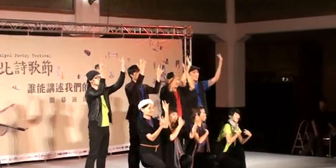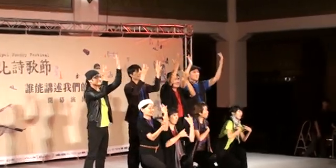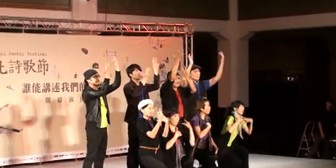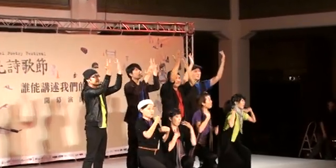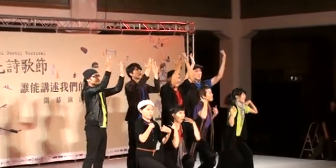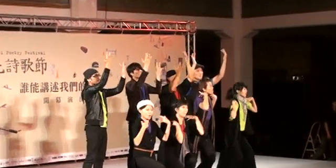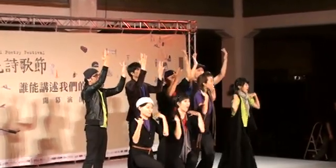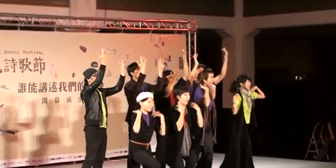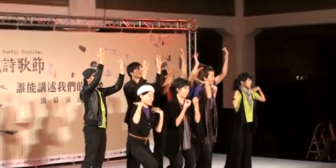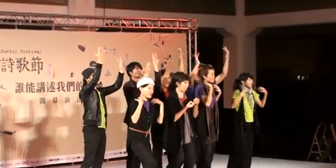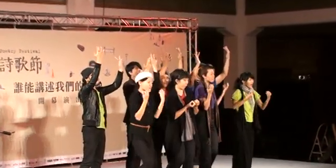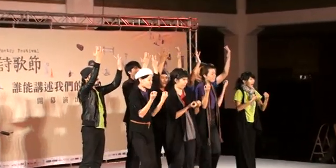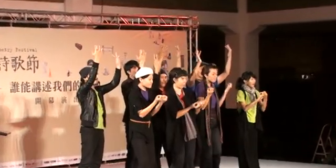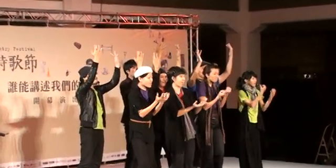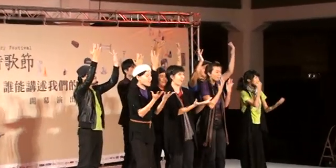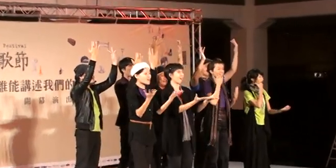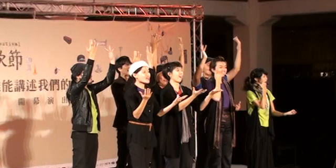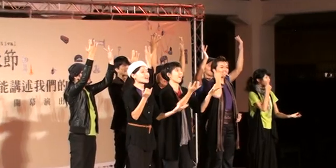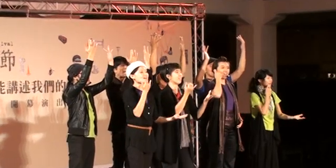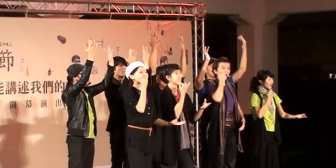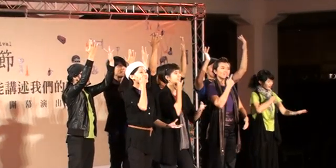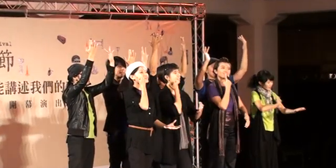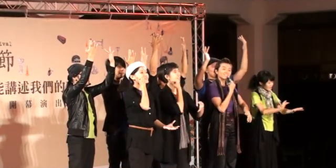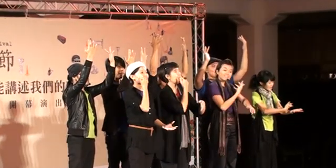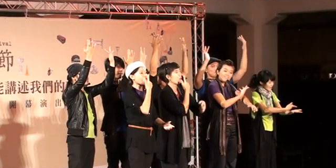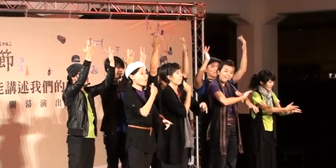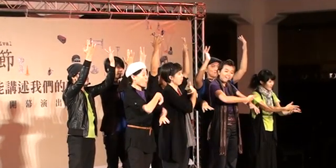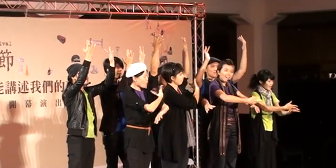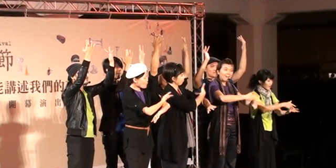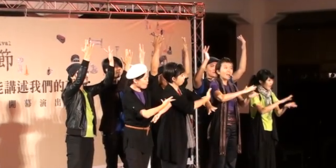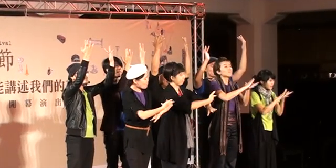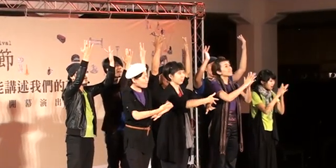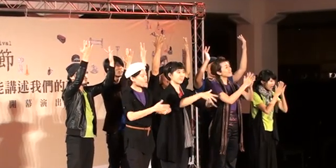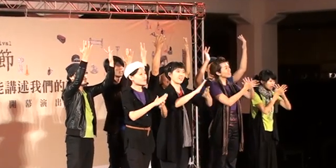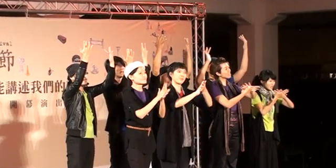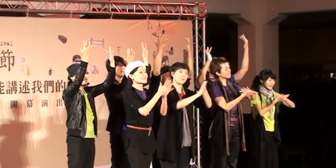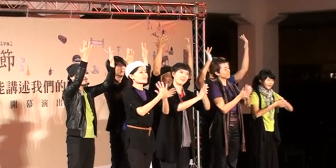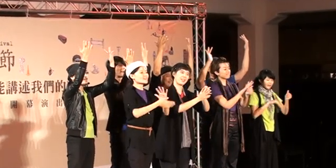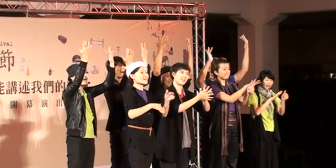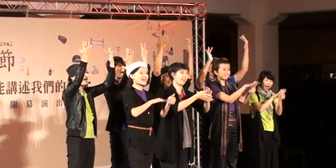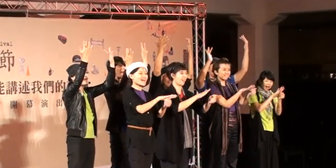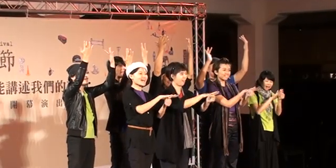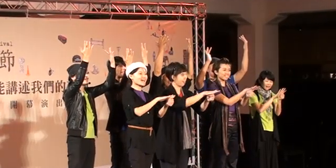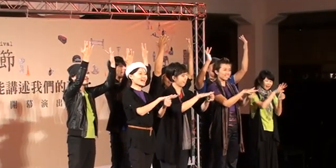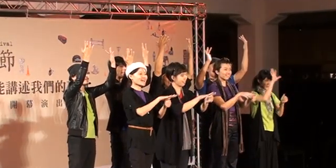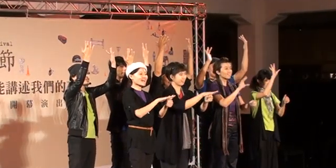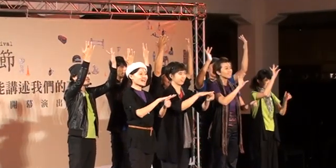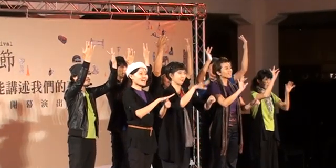我忙于把发酵的血 酿成爱的汁